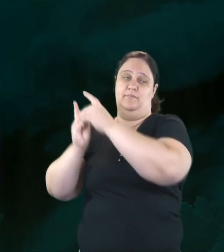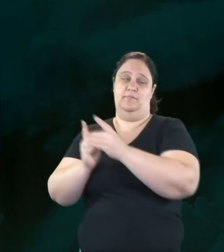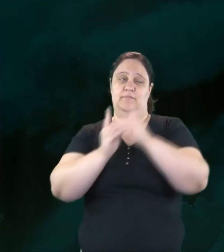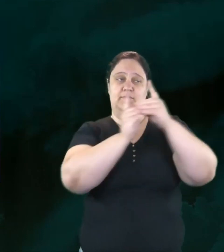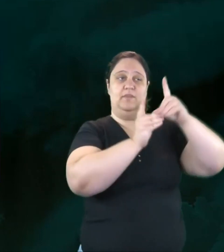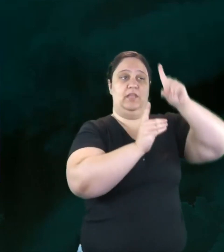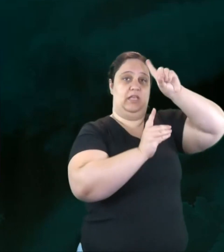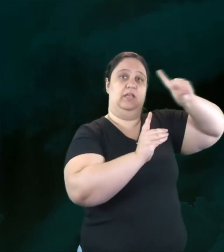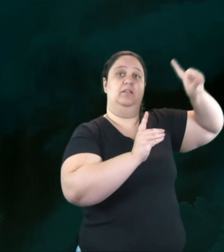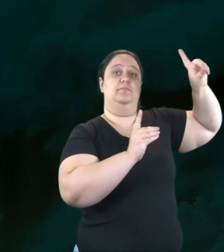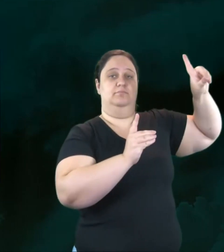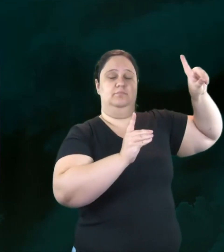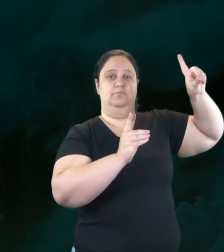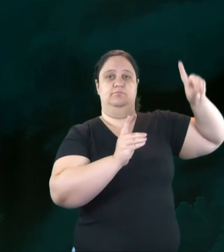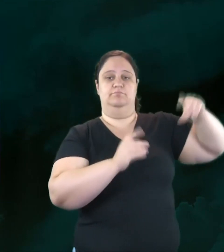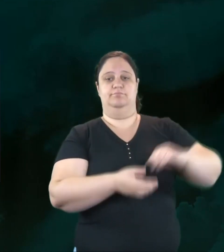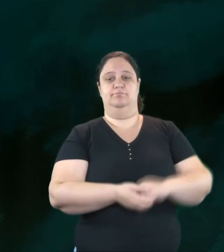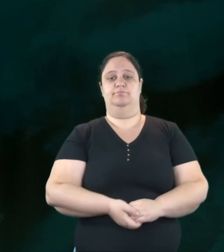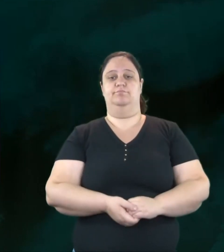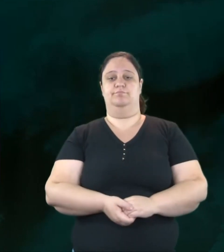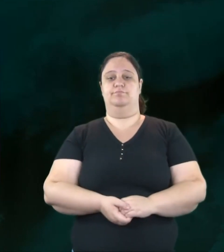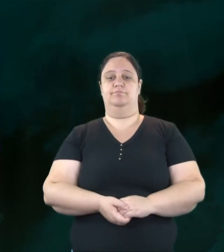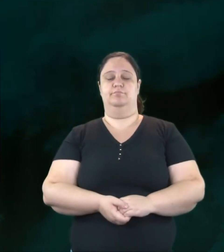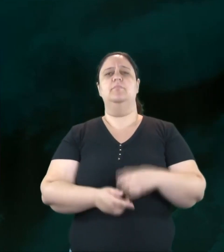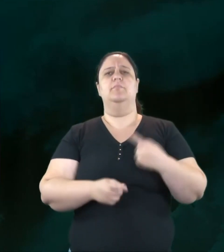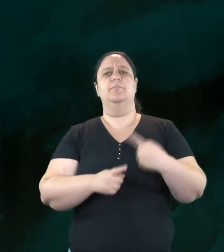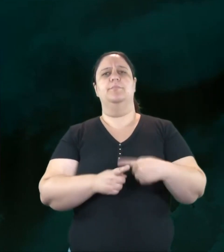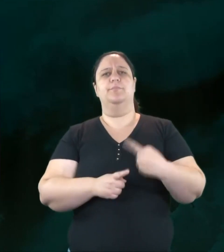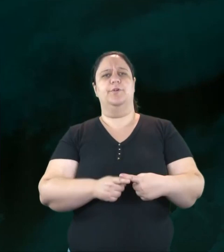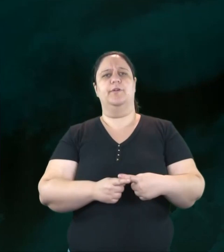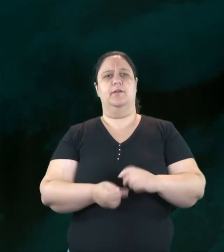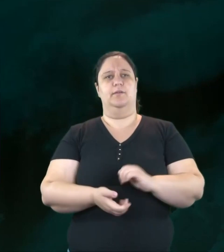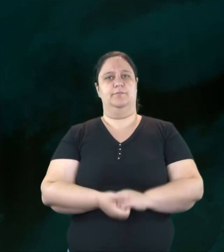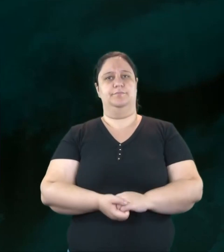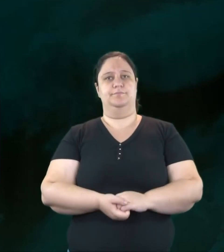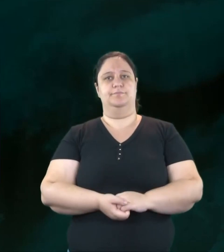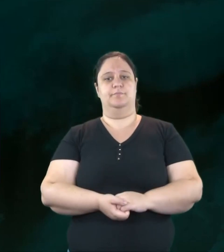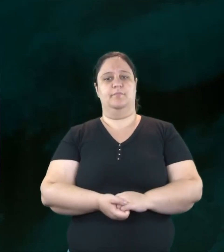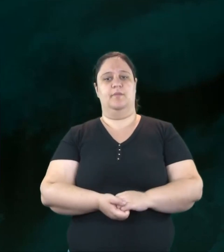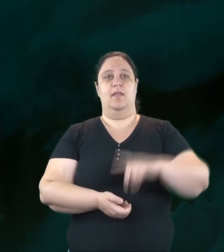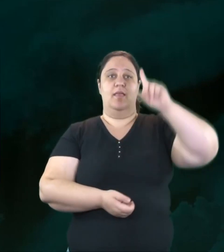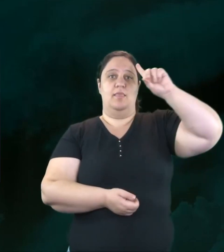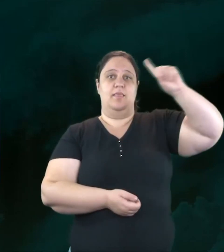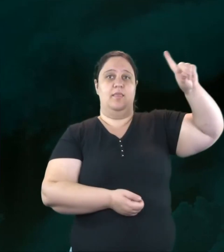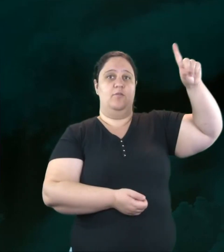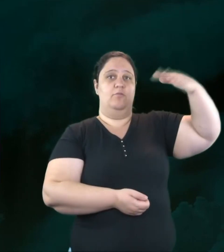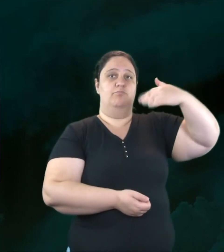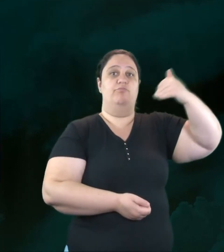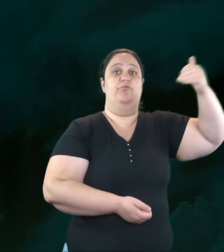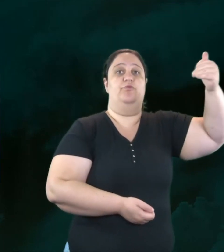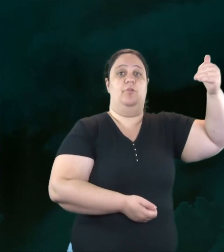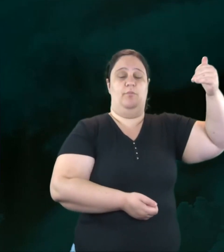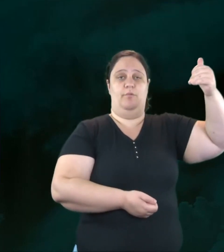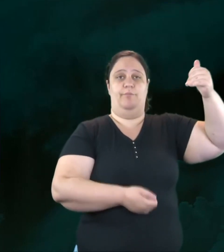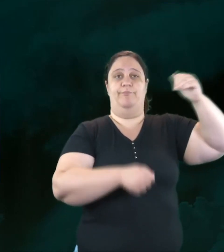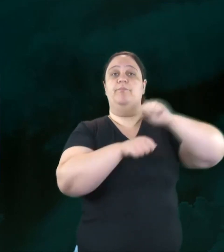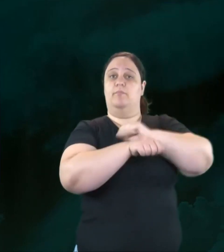por fé. Por que isso? Porque Deus chamou o homem, né,